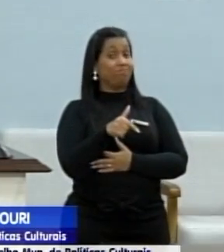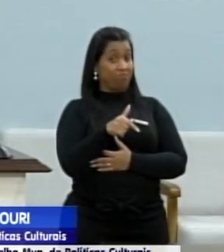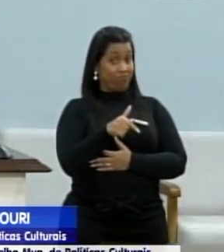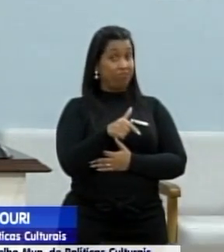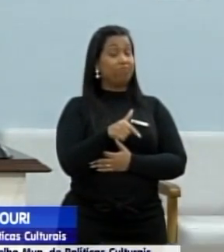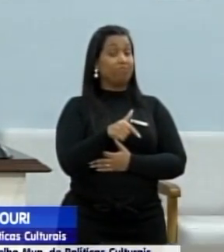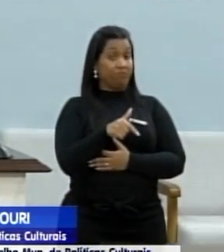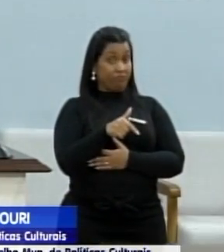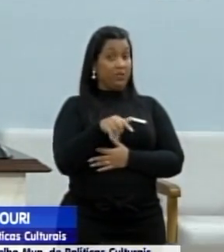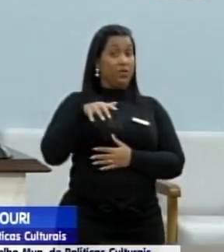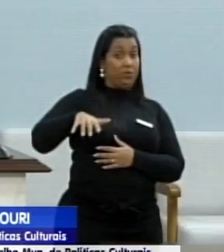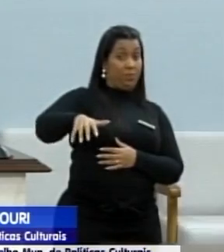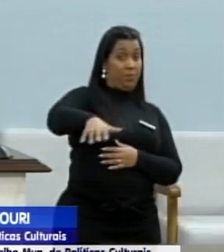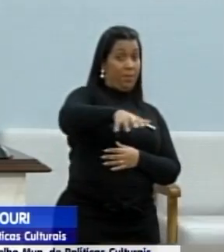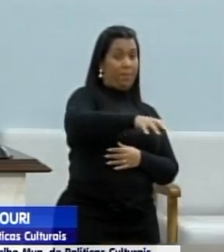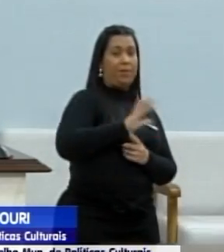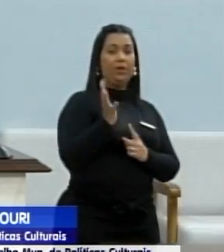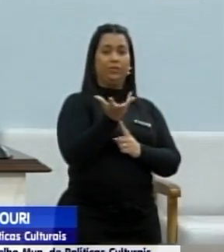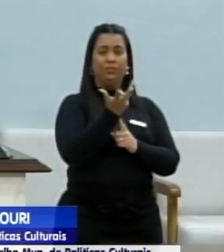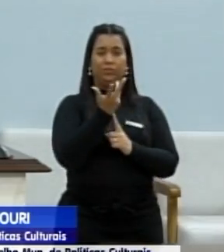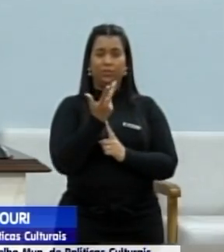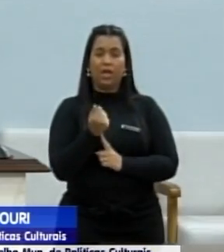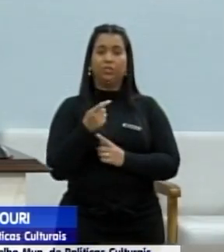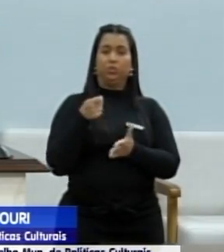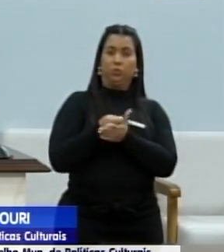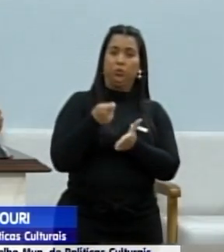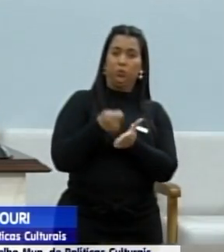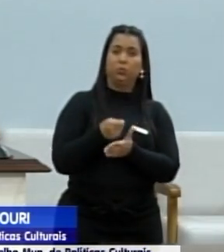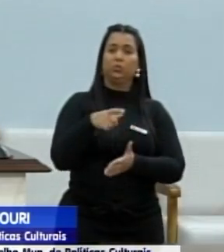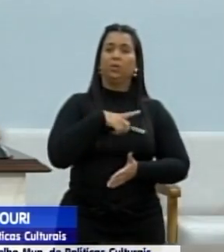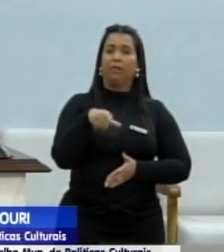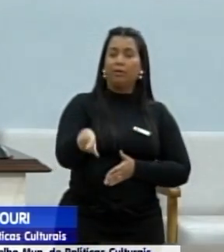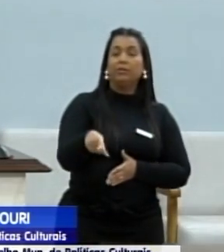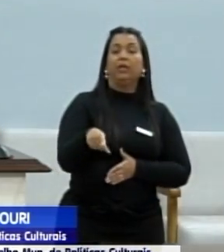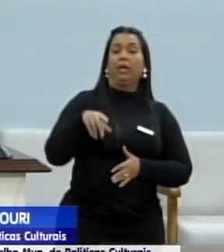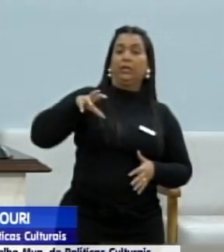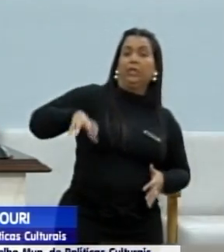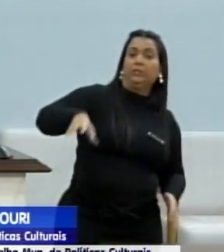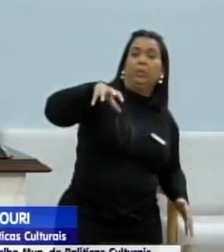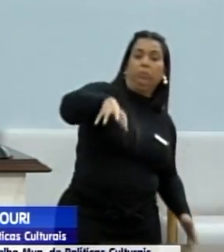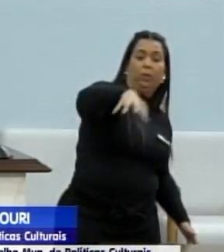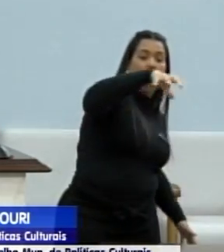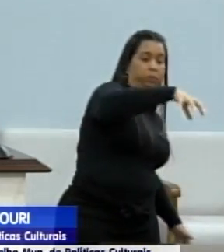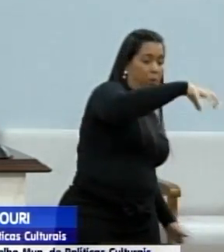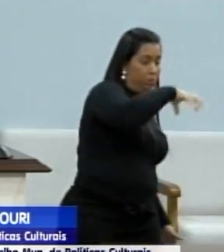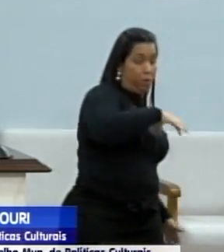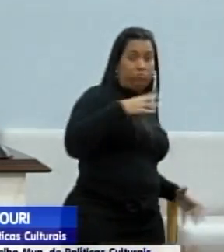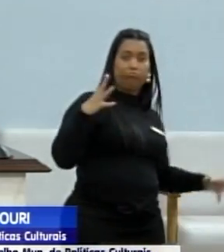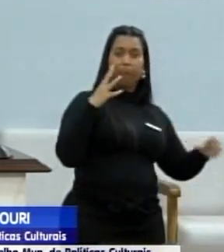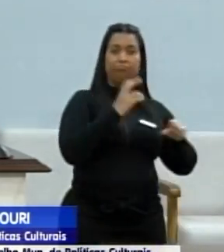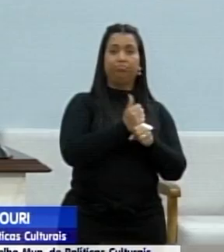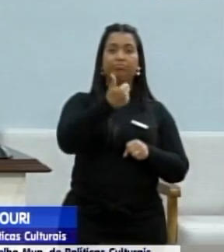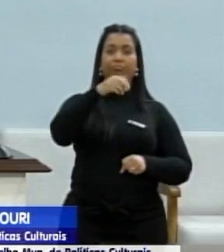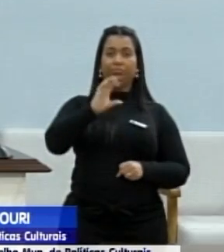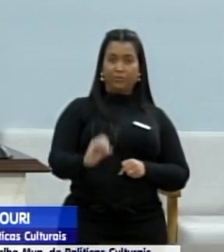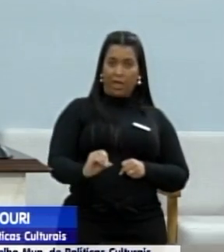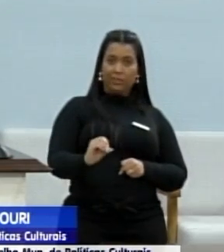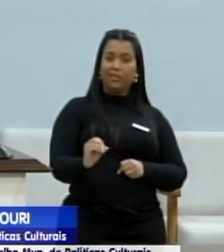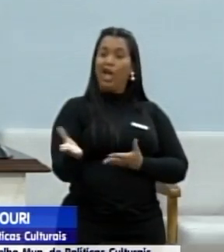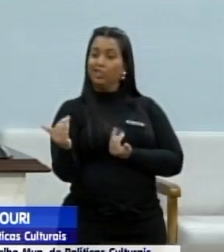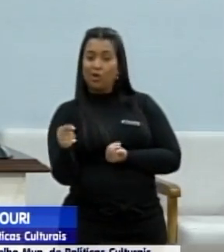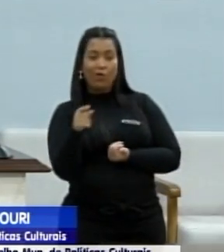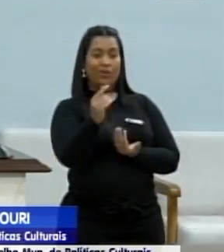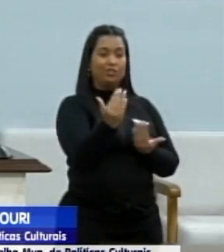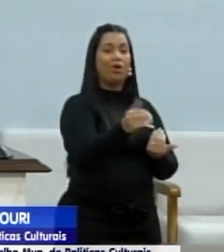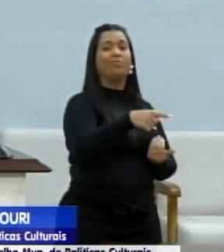os núcleos municipais de arte, que a gente luta para que tenha nas 10 regiões de Rio Preto, a gente perde esse jovem, esse adolescente